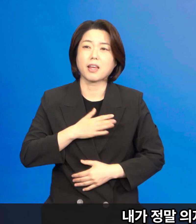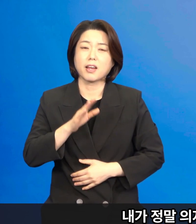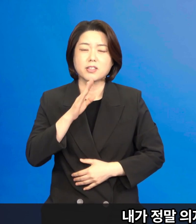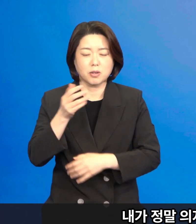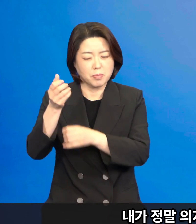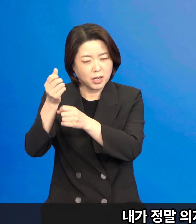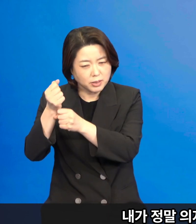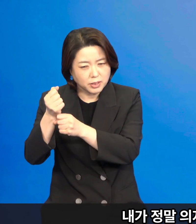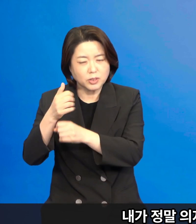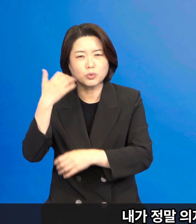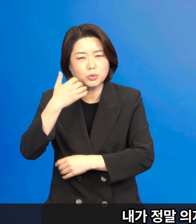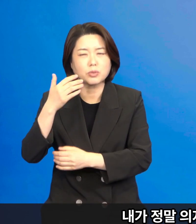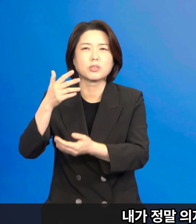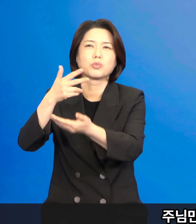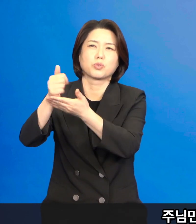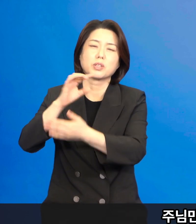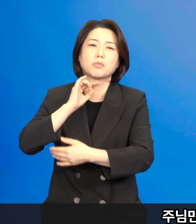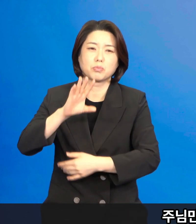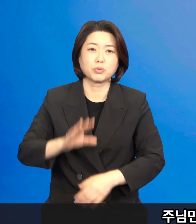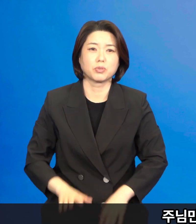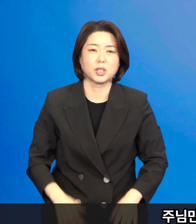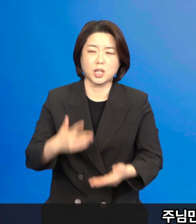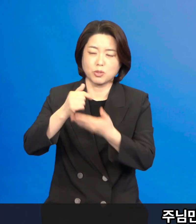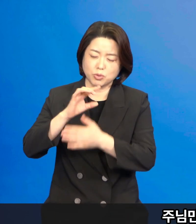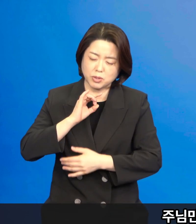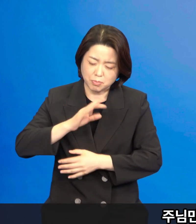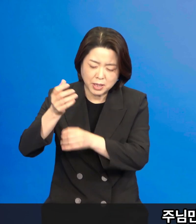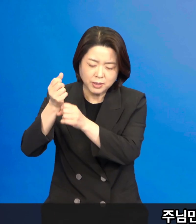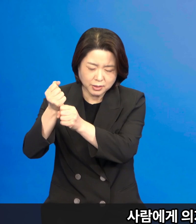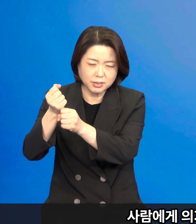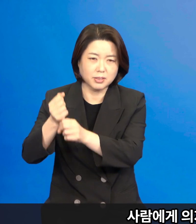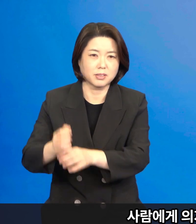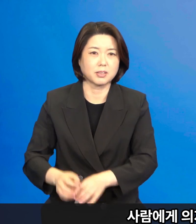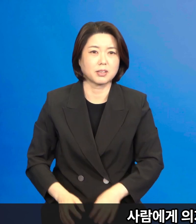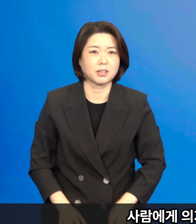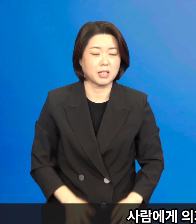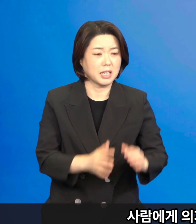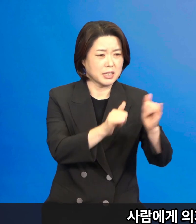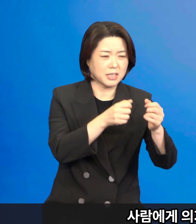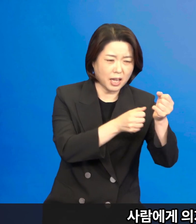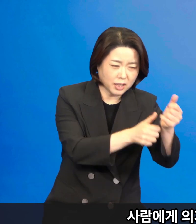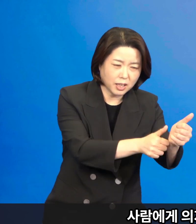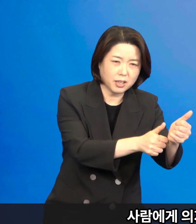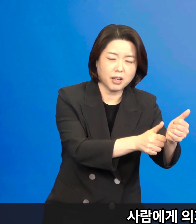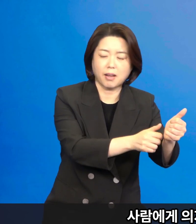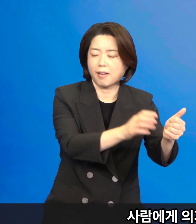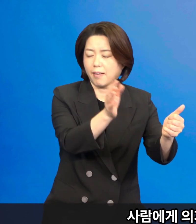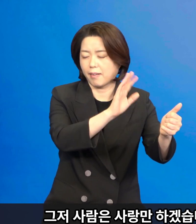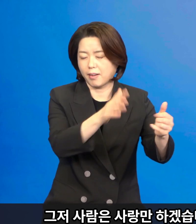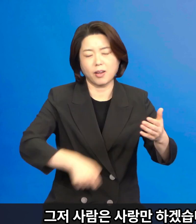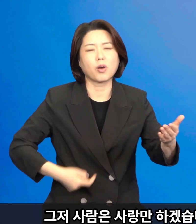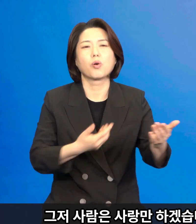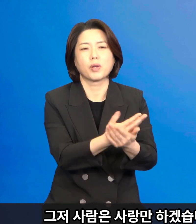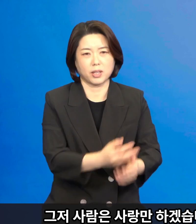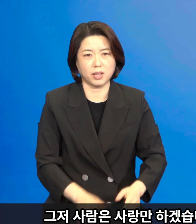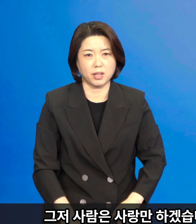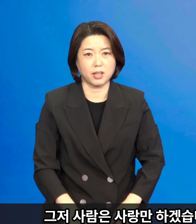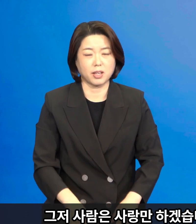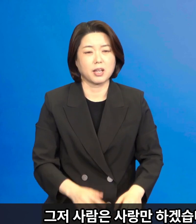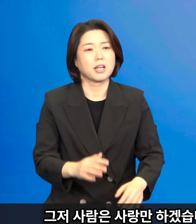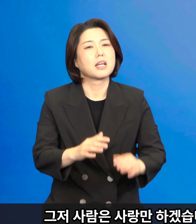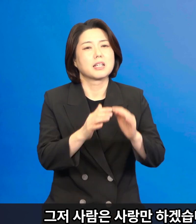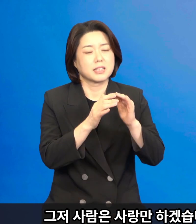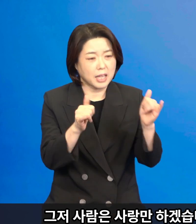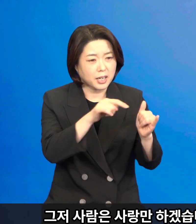분은 주님밖에 없지, 주님만 의지하겠습니다. 사람에게 의지했던 것을 회개합니다. 그저 사람은